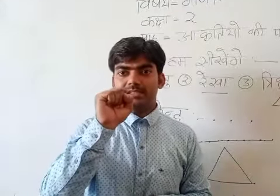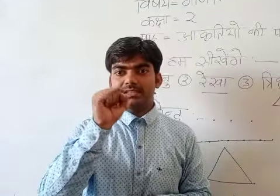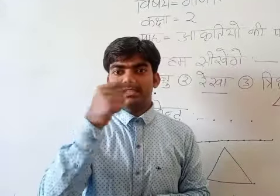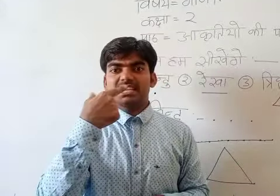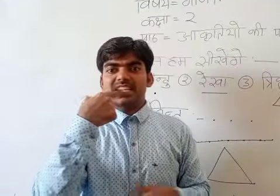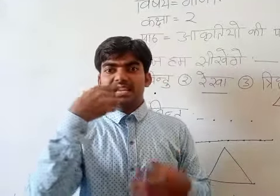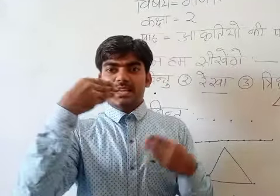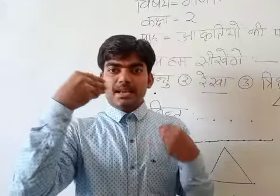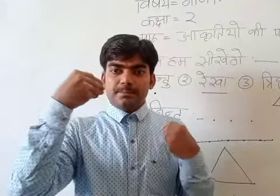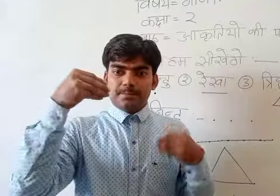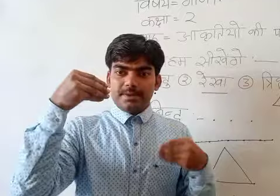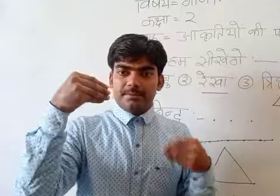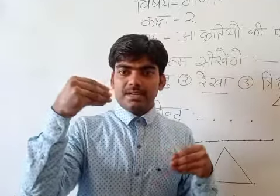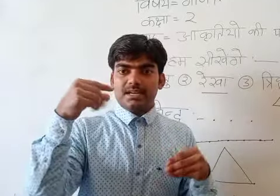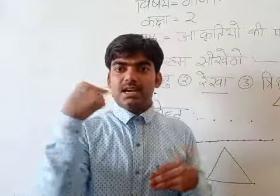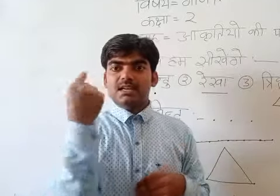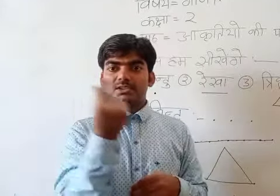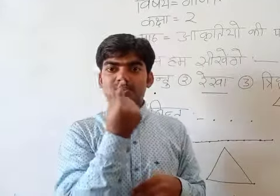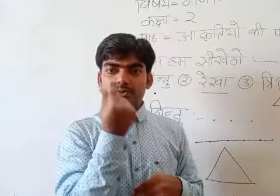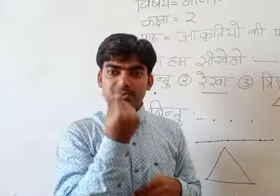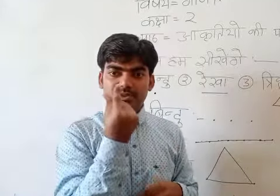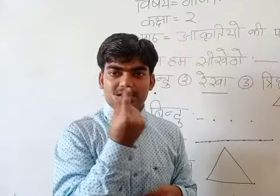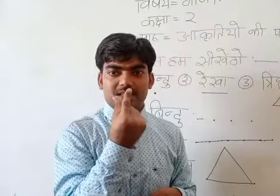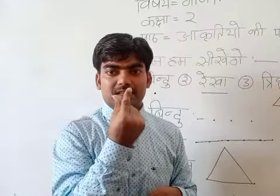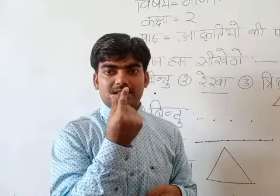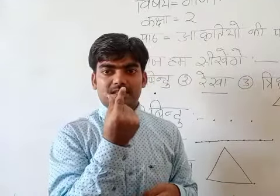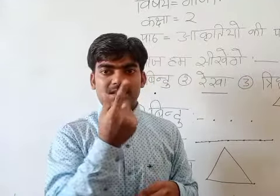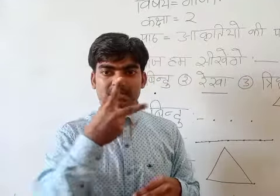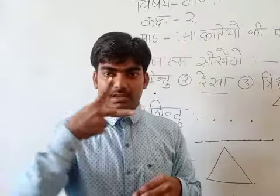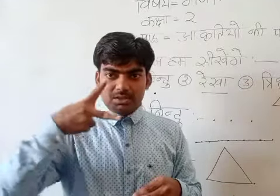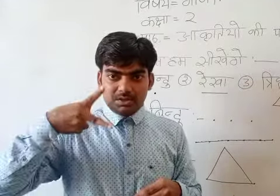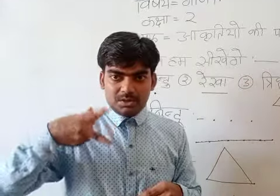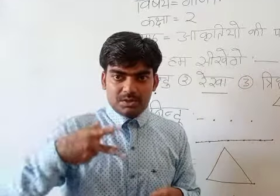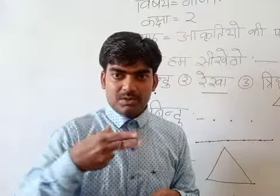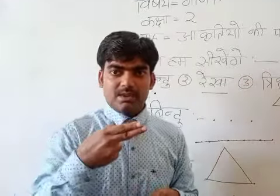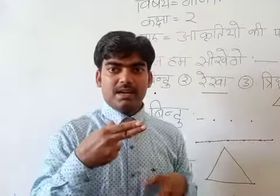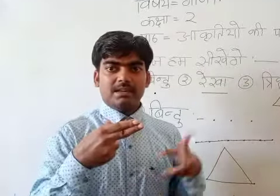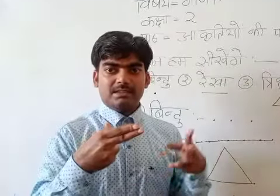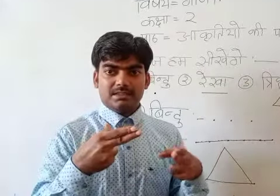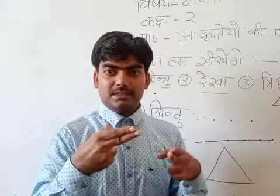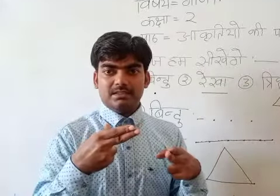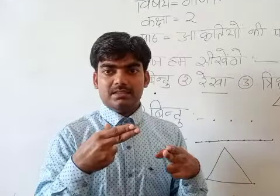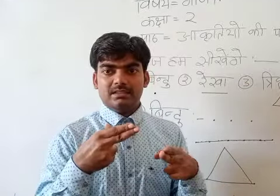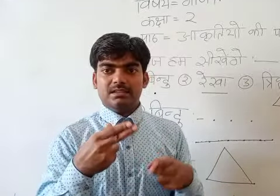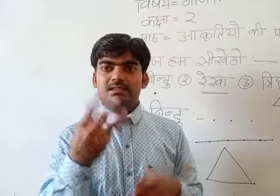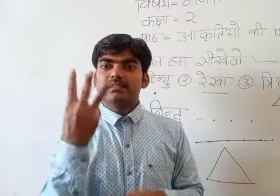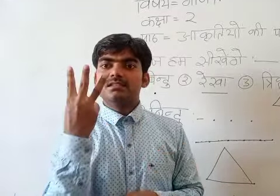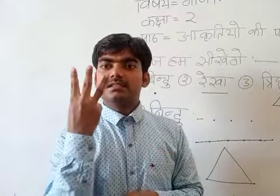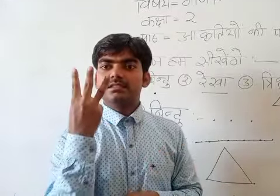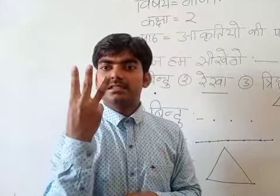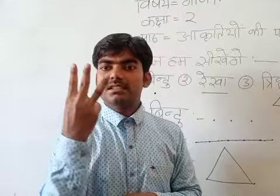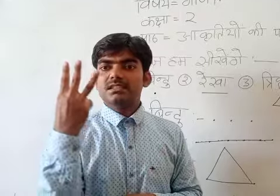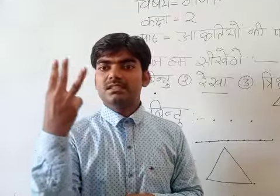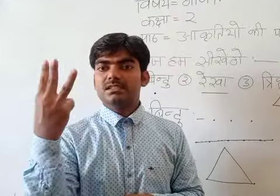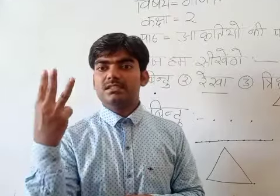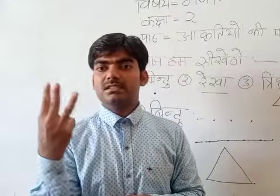पेपर का यूज करके काट के तीन तीन